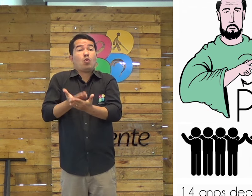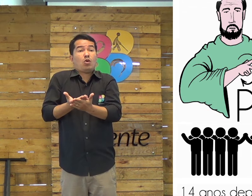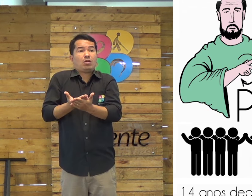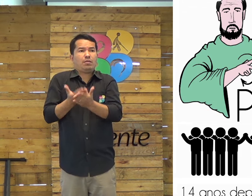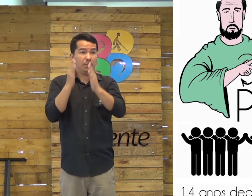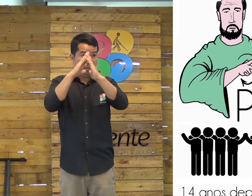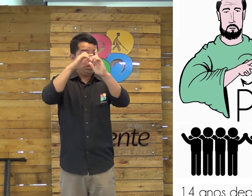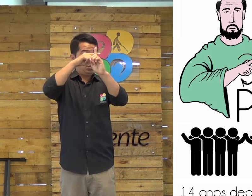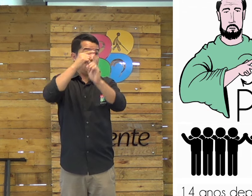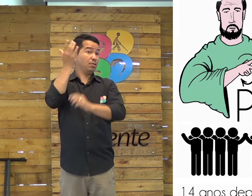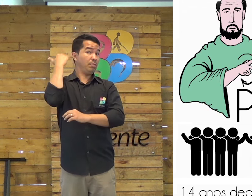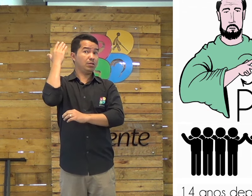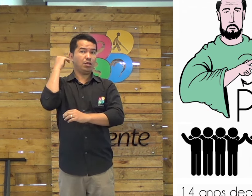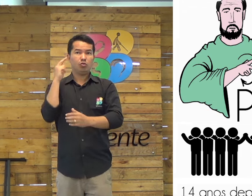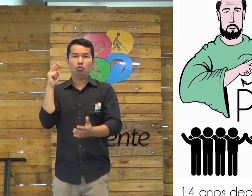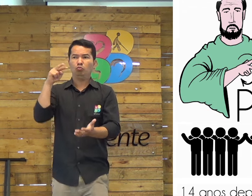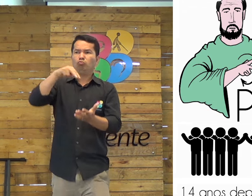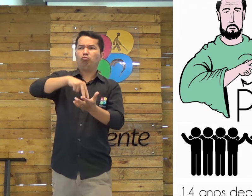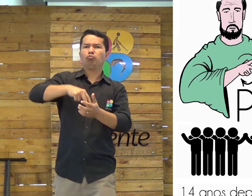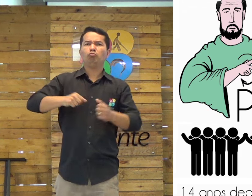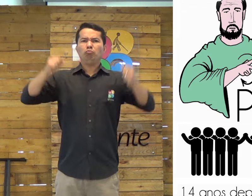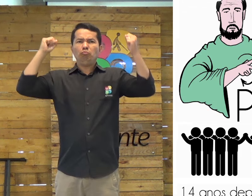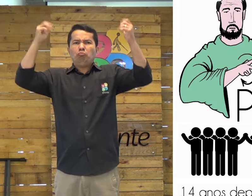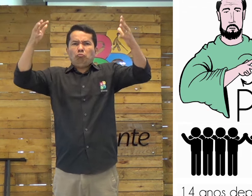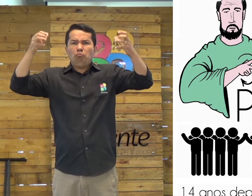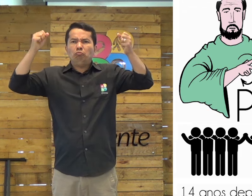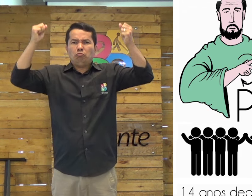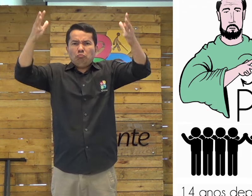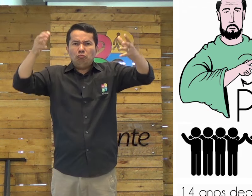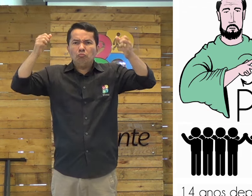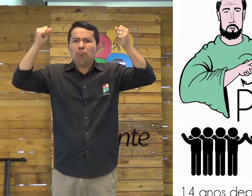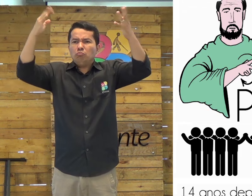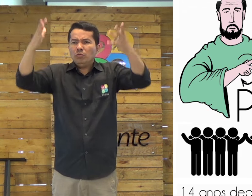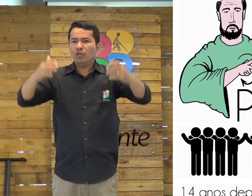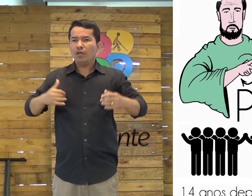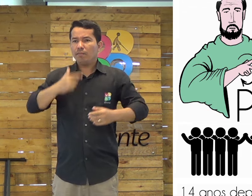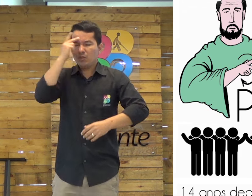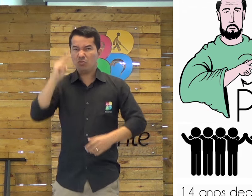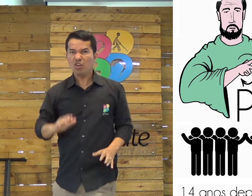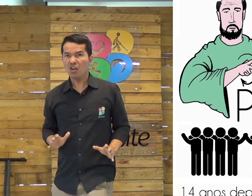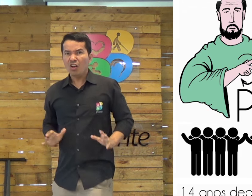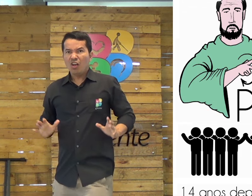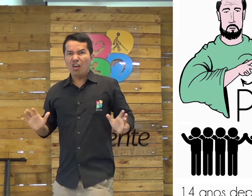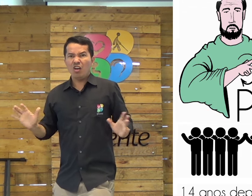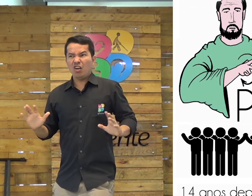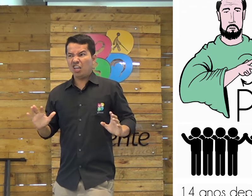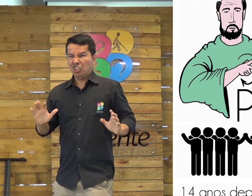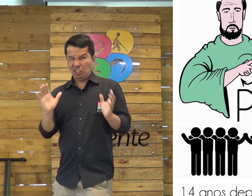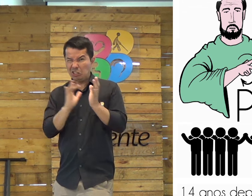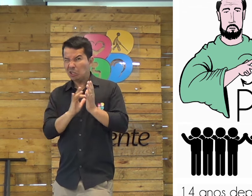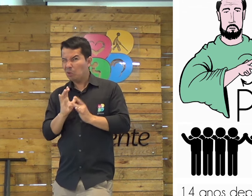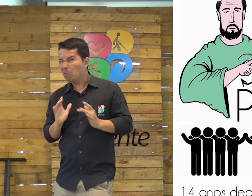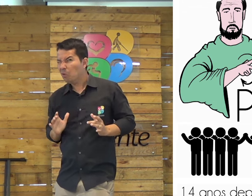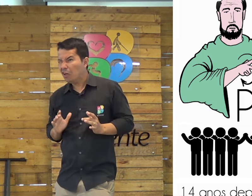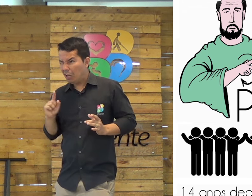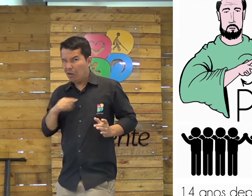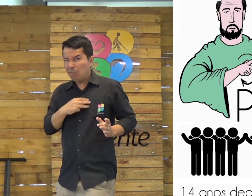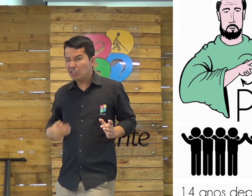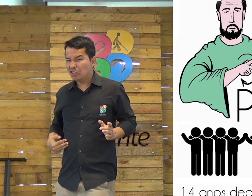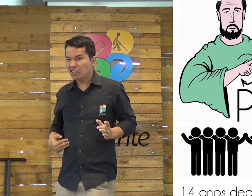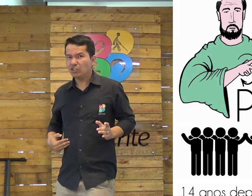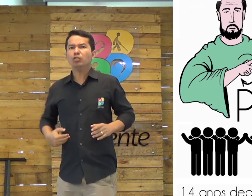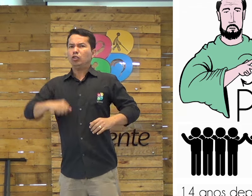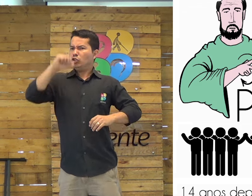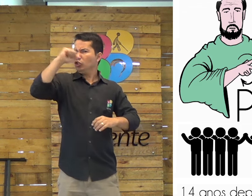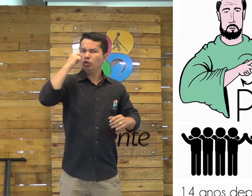fazer viagem missionária, ele começou a entrar em sinagogas, né, que são igrejas daquela época, as pessoas